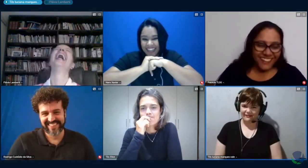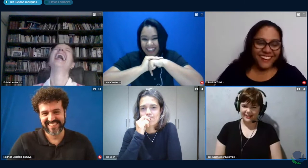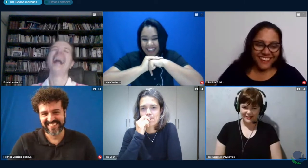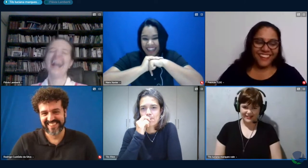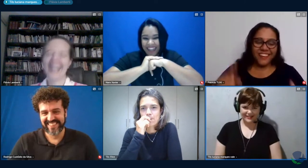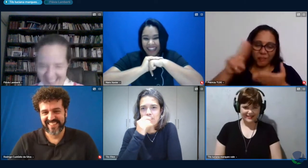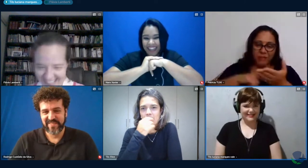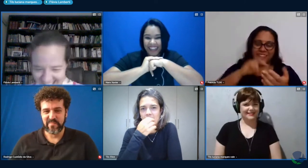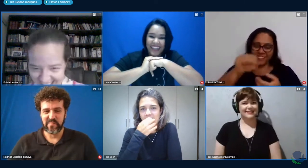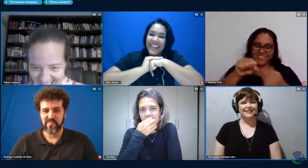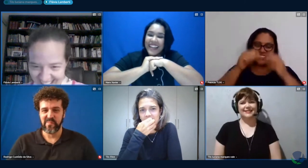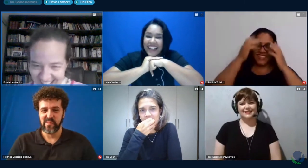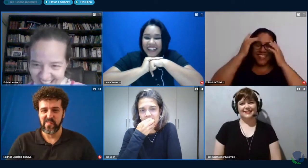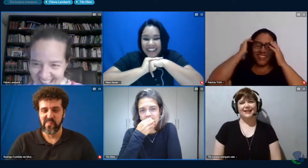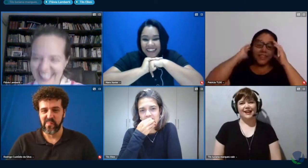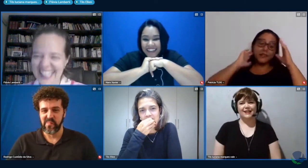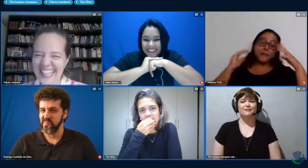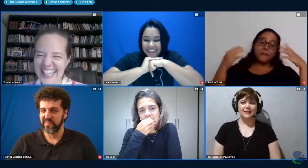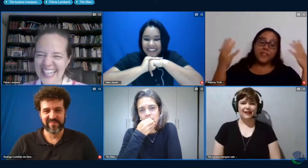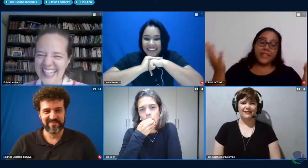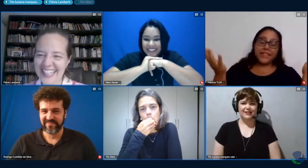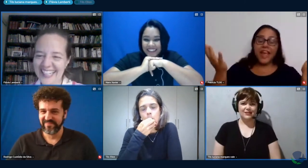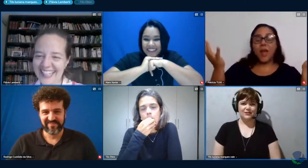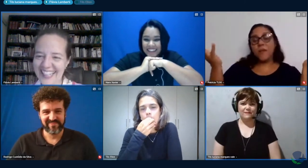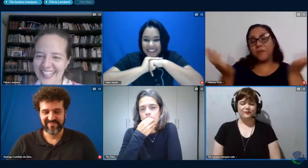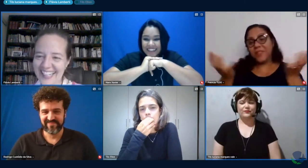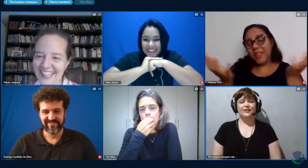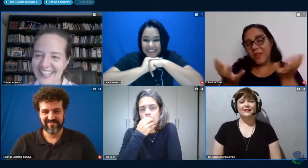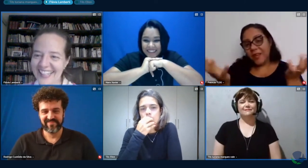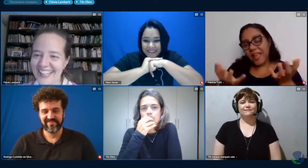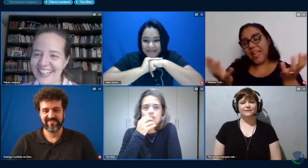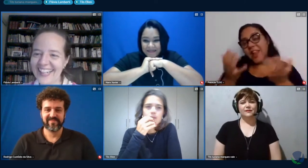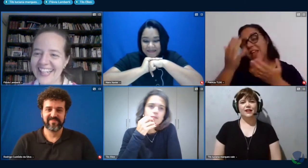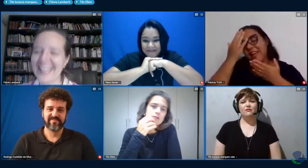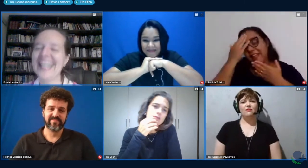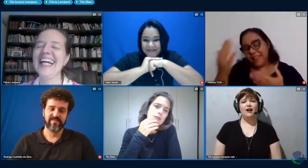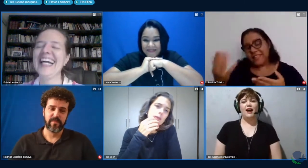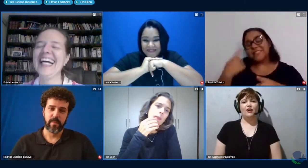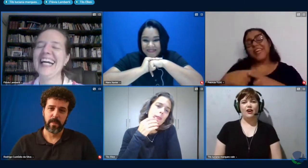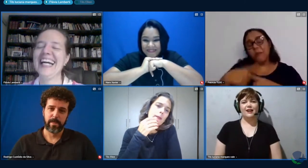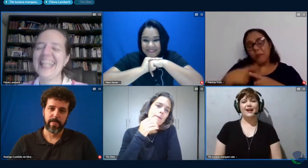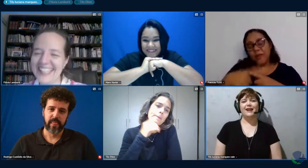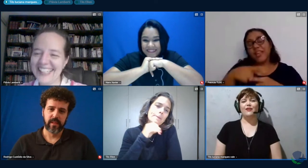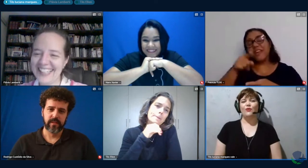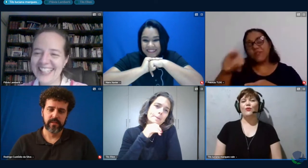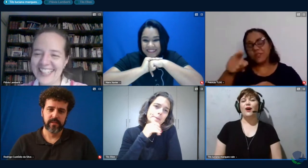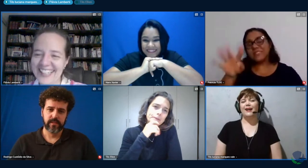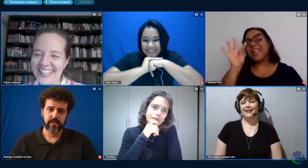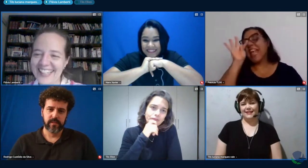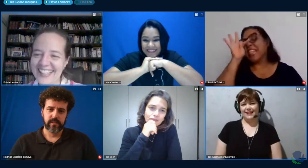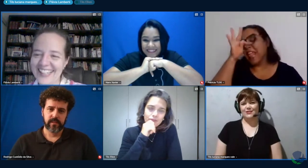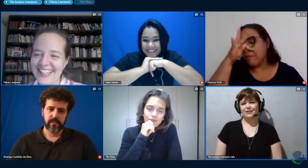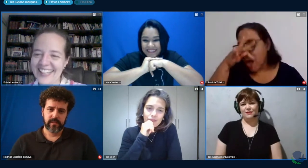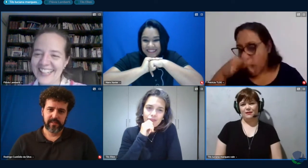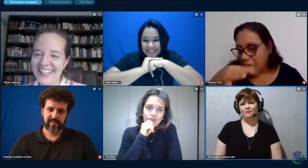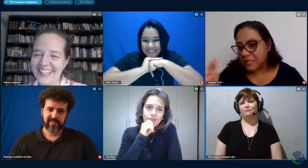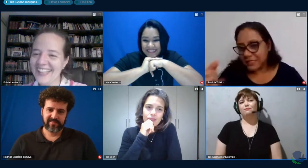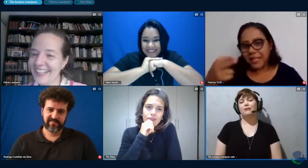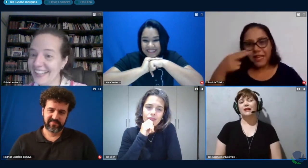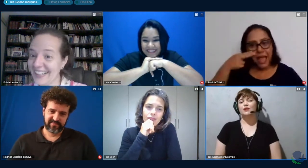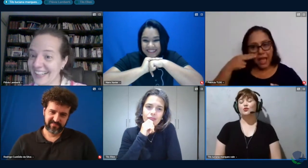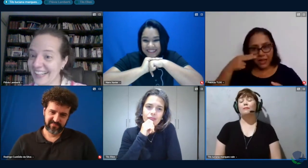que ela mandava isso? Ela mandava isso. Então, agora eu agradeço